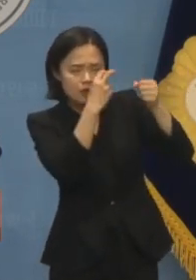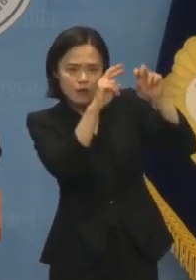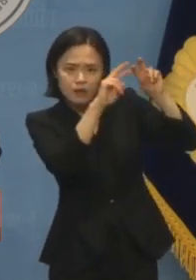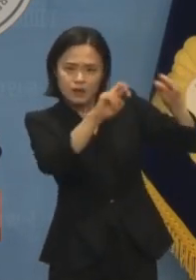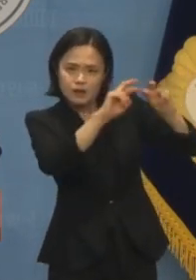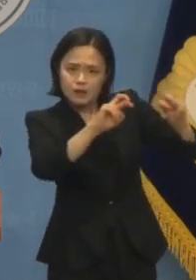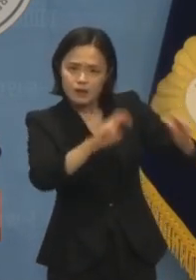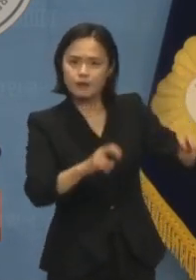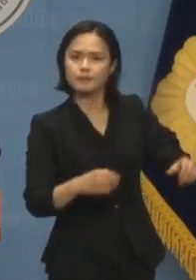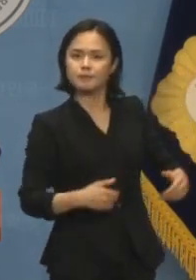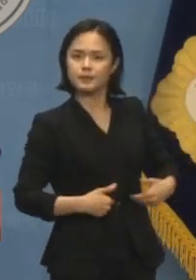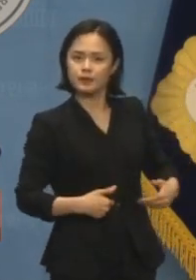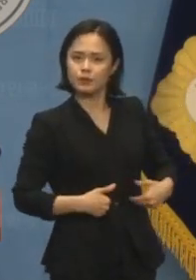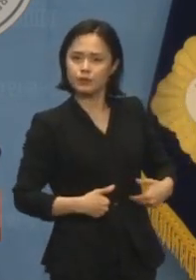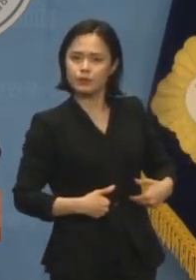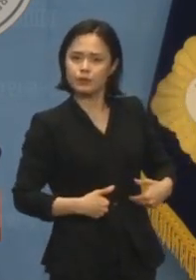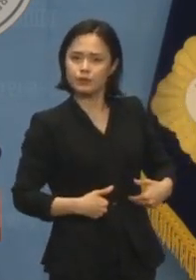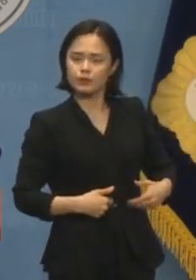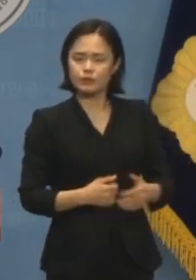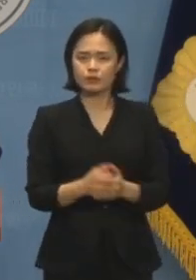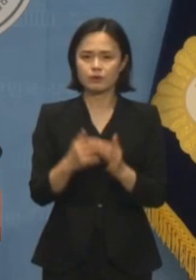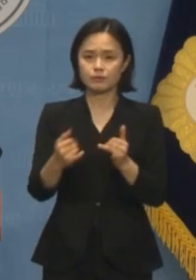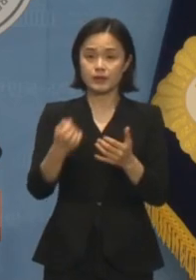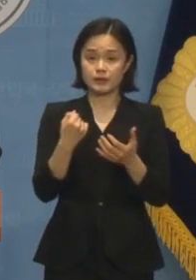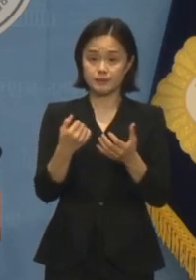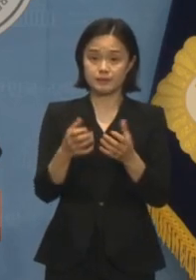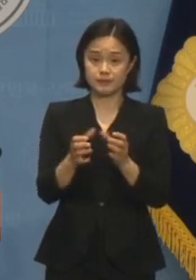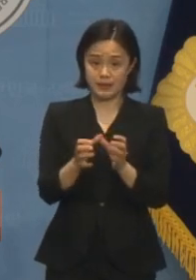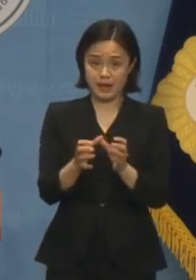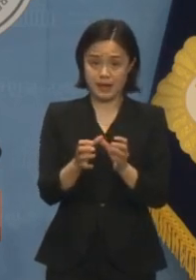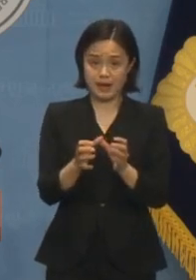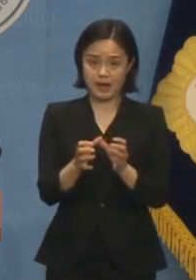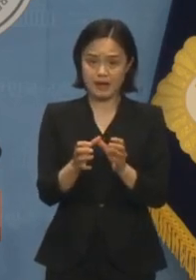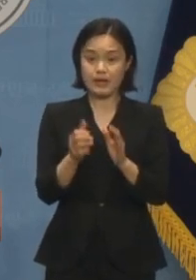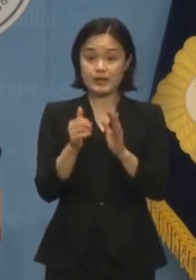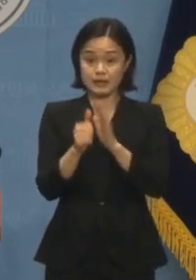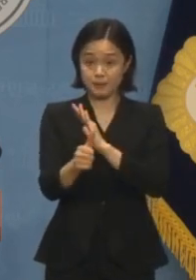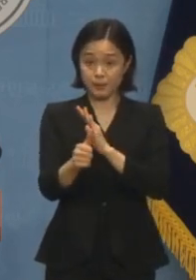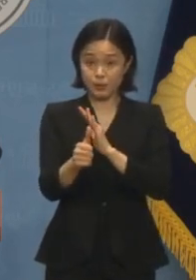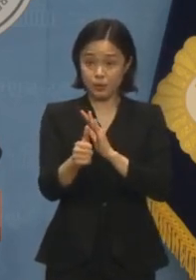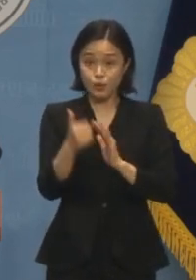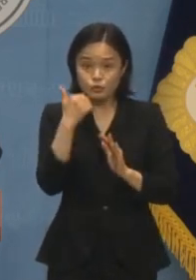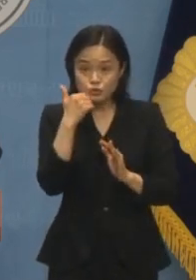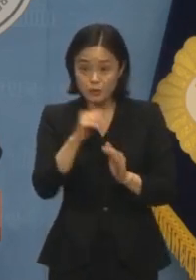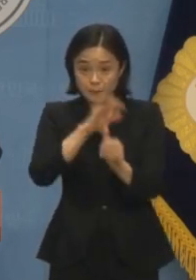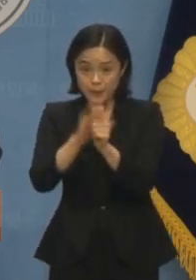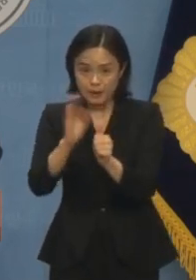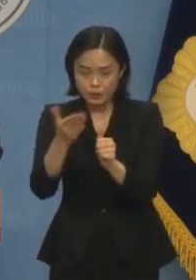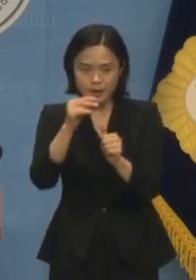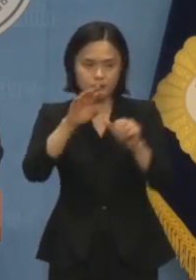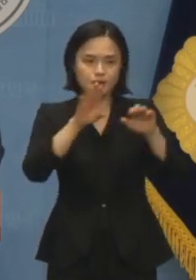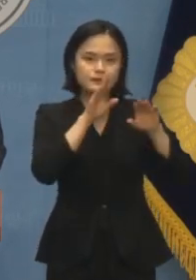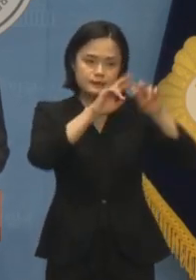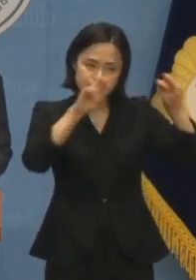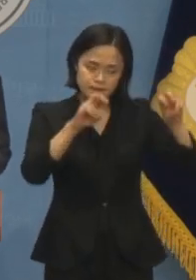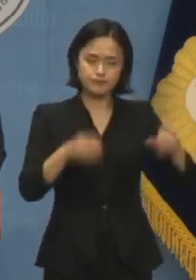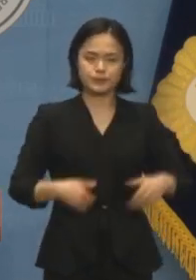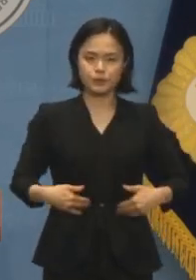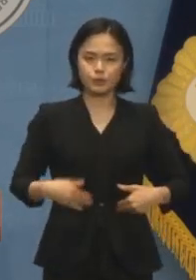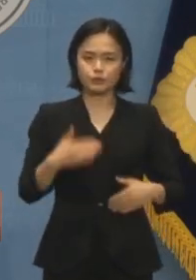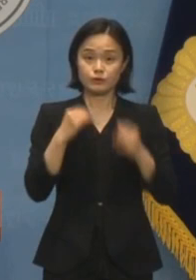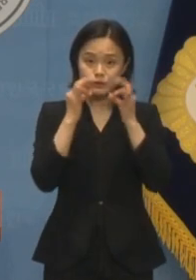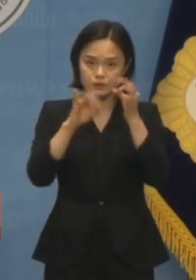필요합니다. 차기 국민의힘 당대표의 제1 책무입니다. 저도 최선을 다하겠습니다. 감사합니다.